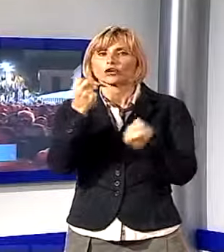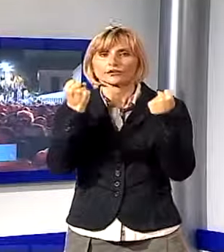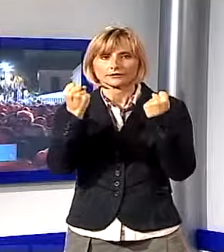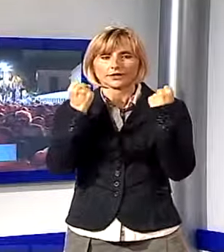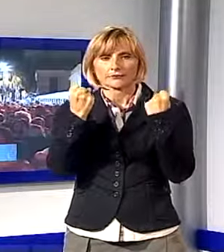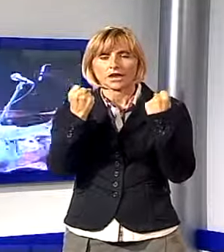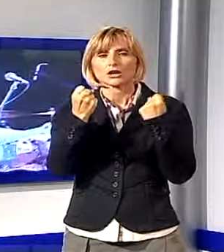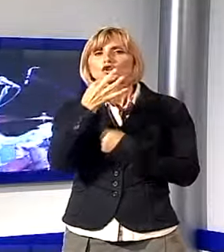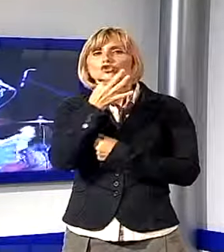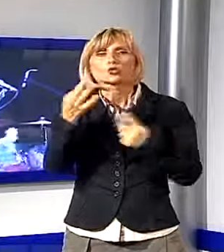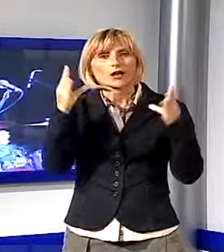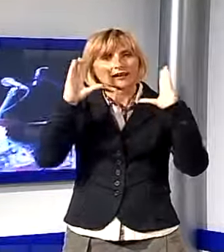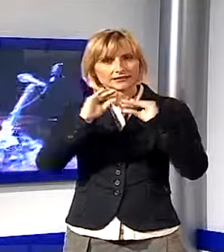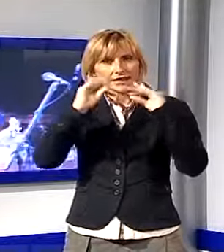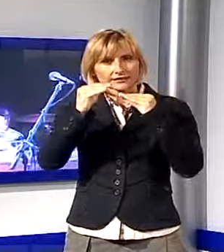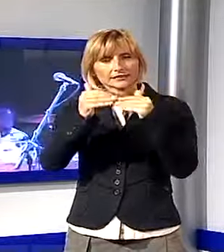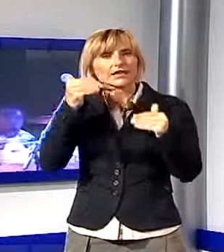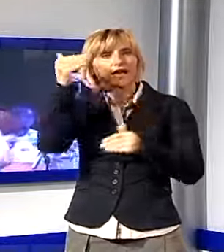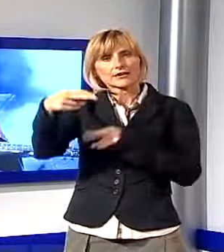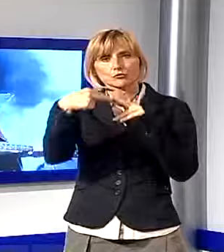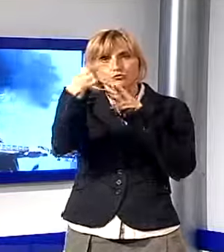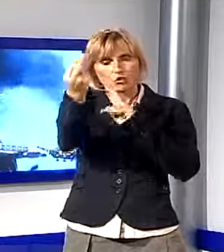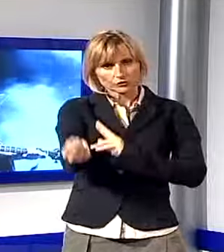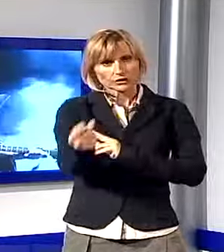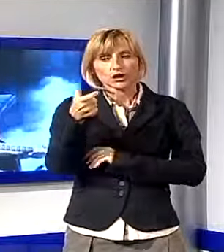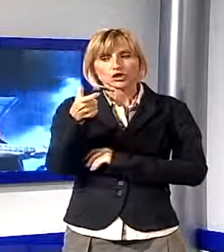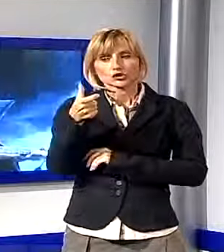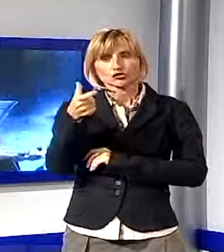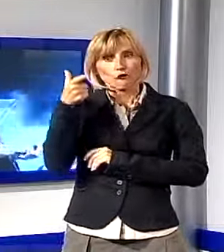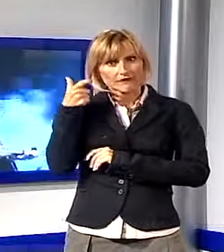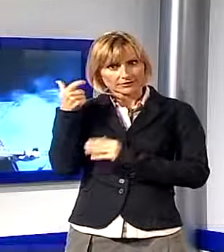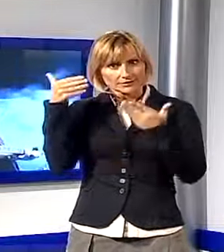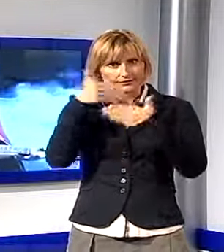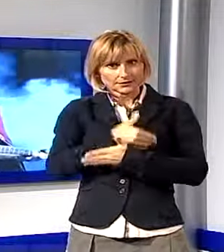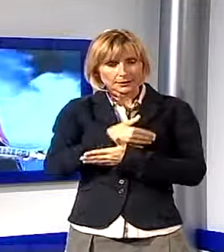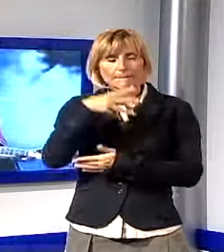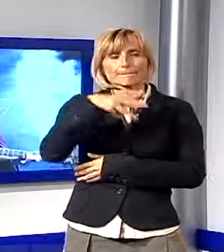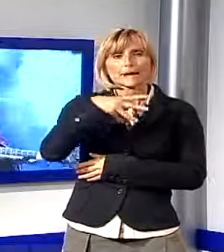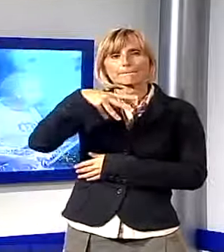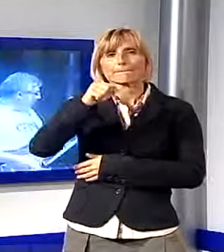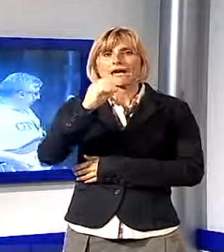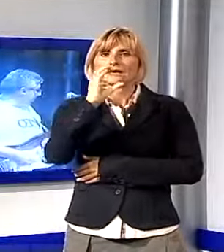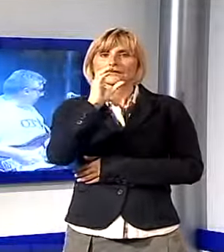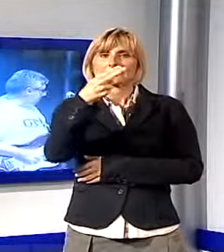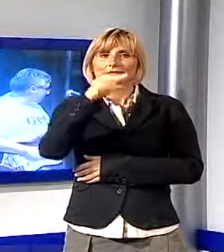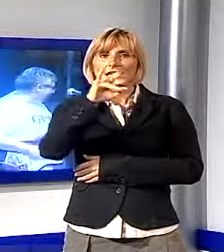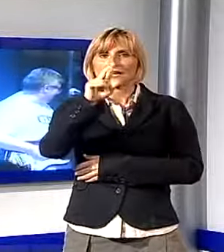di fronte alla pontile di Forte dei Marmi giovedì sera. Marco Macchiarini, anima e mente della cover band ufficiale